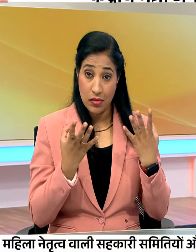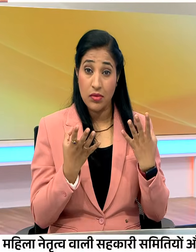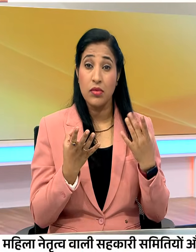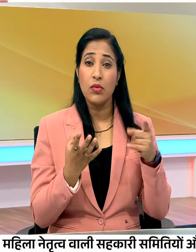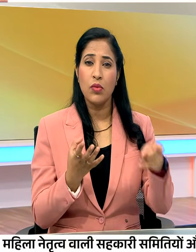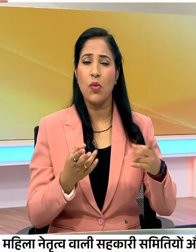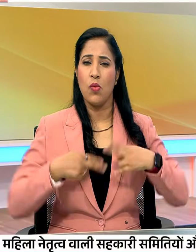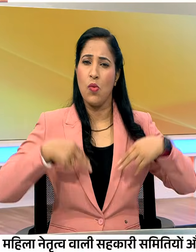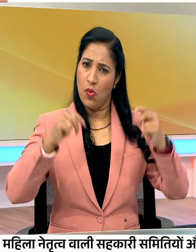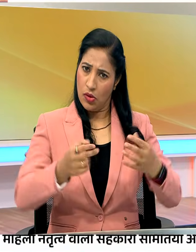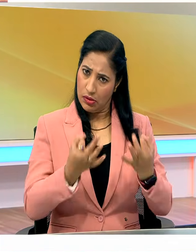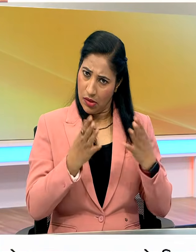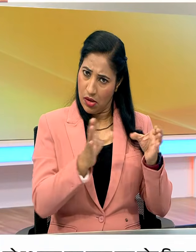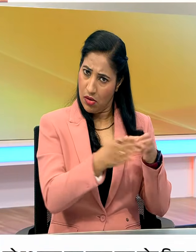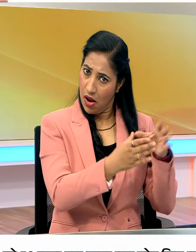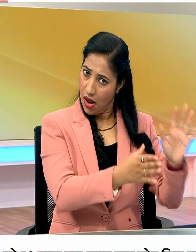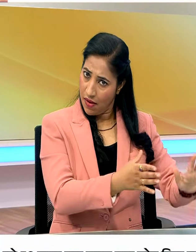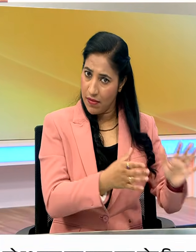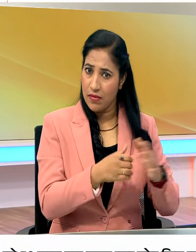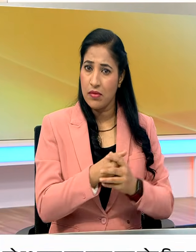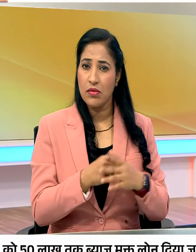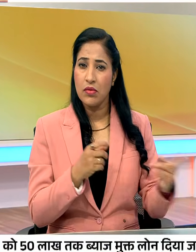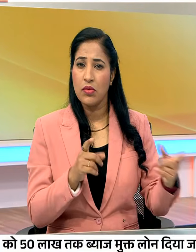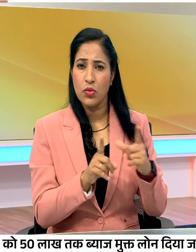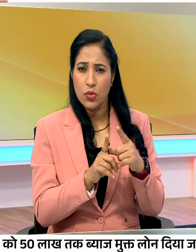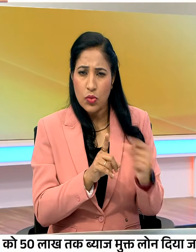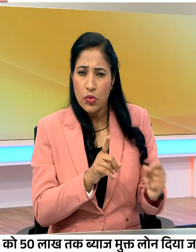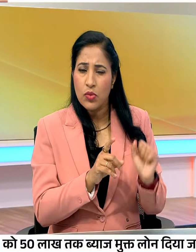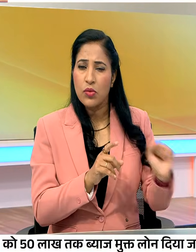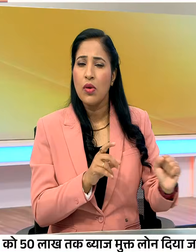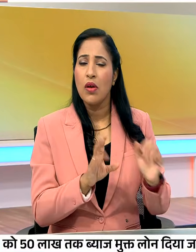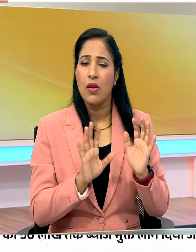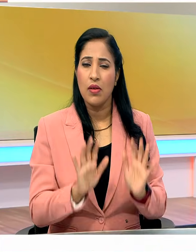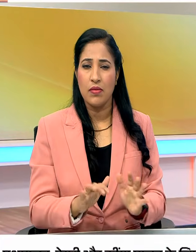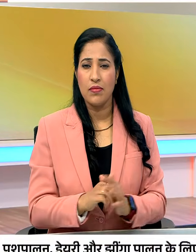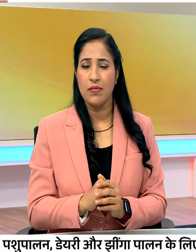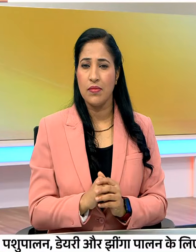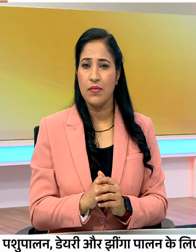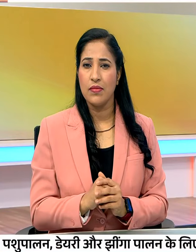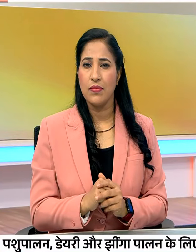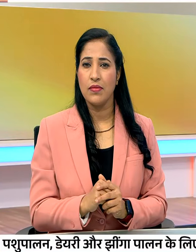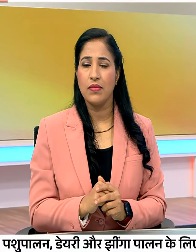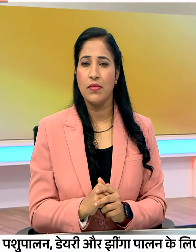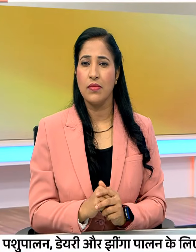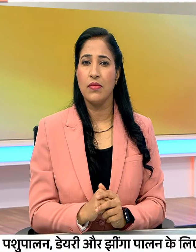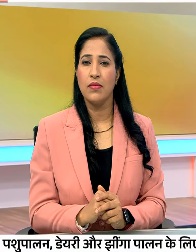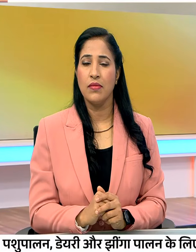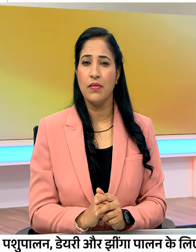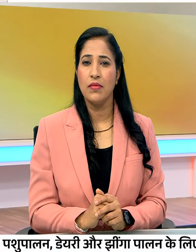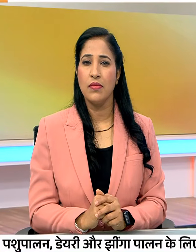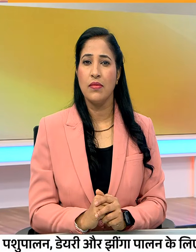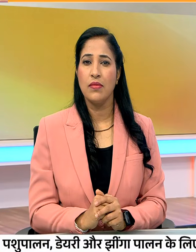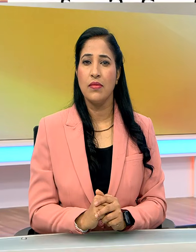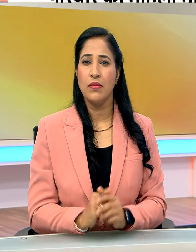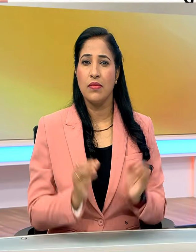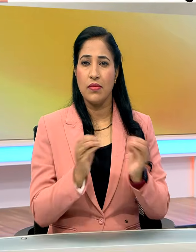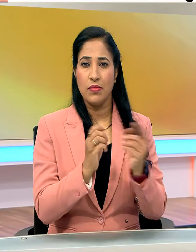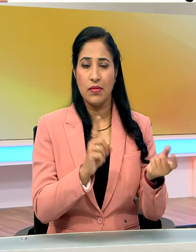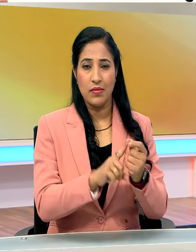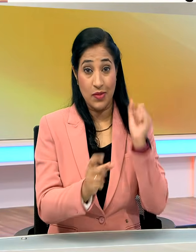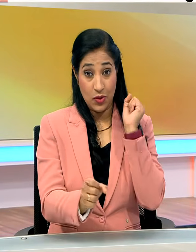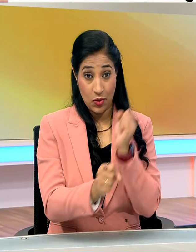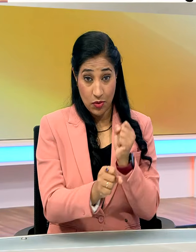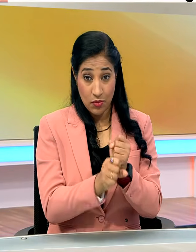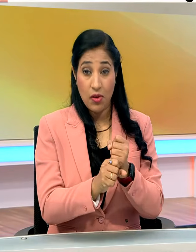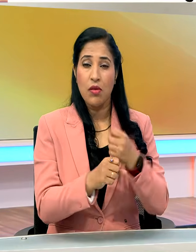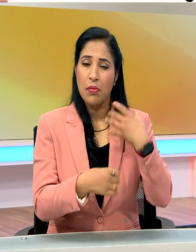fast-track courts for heinous crimes and including sexual offences. भाजपा ने